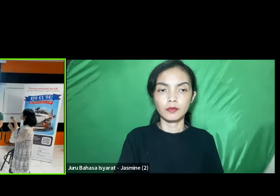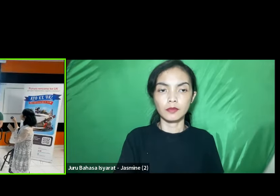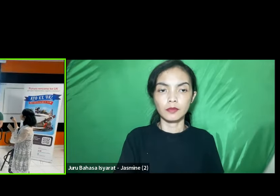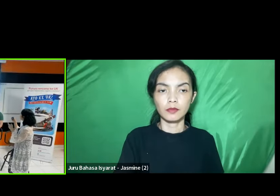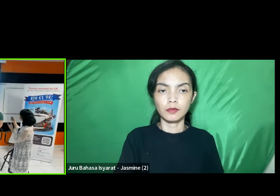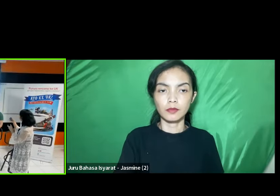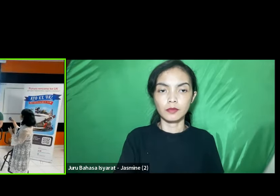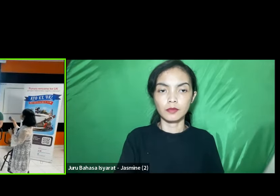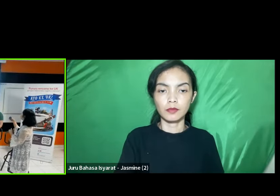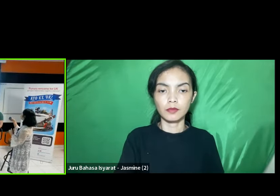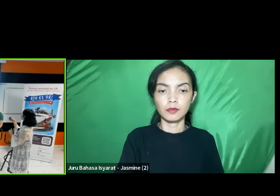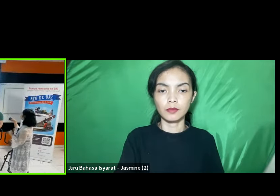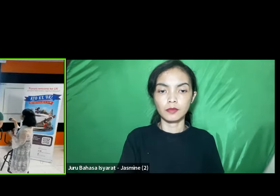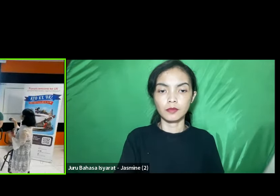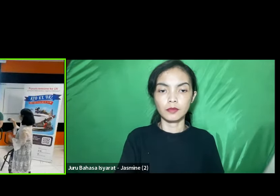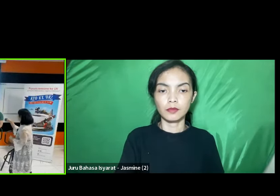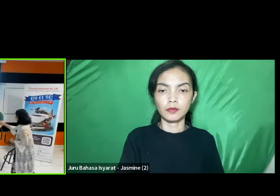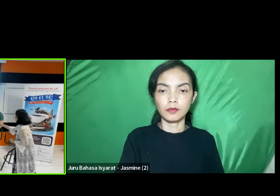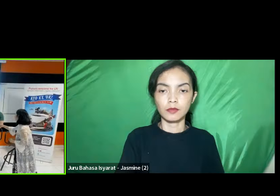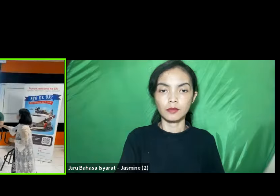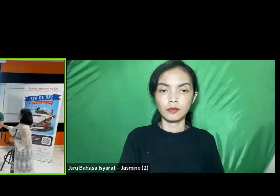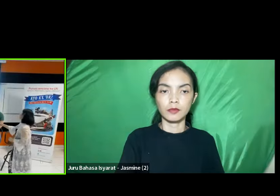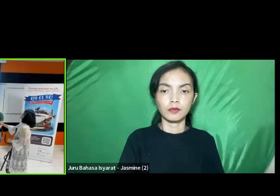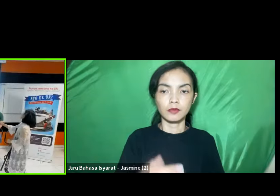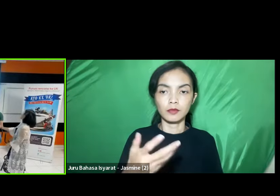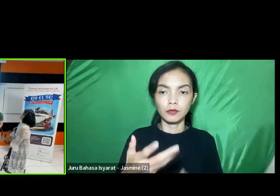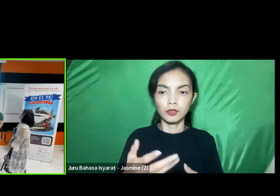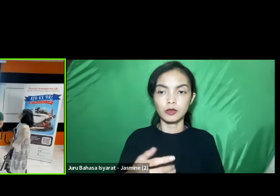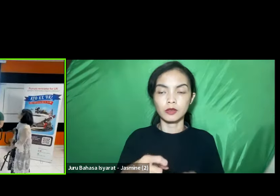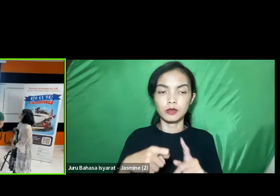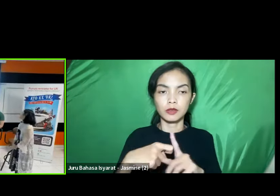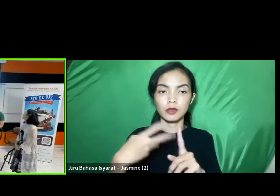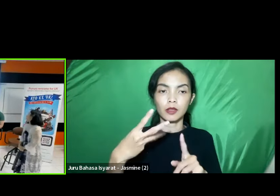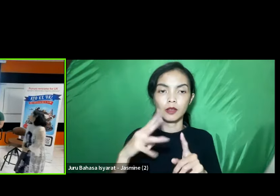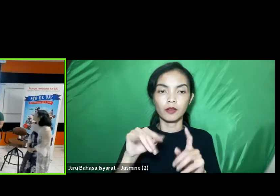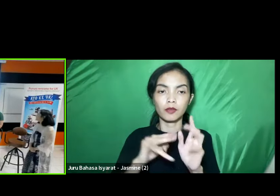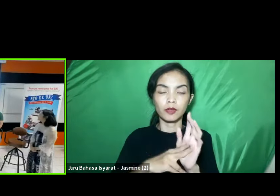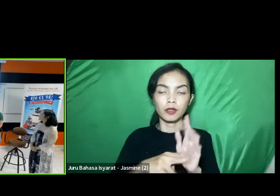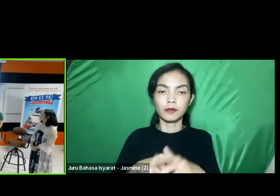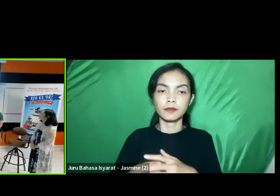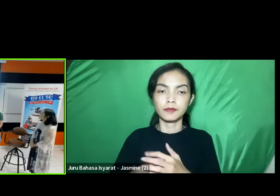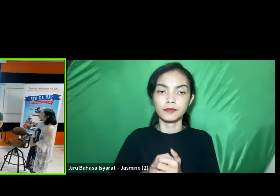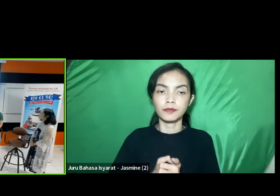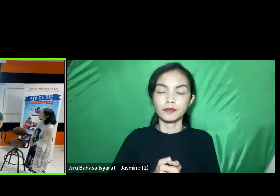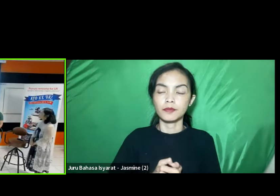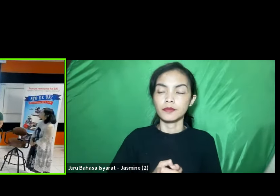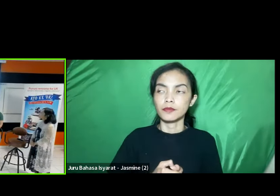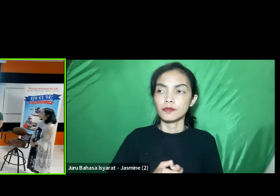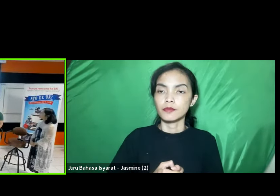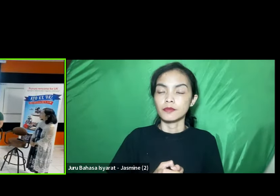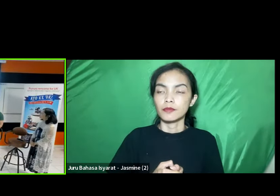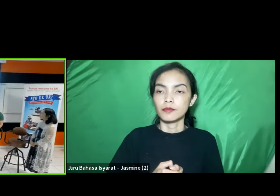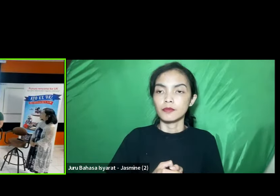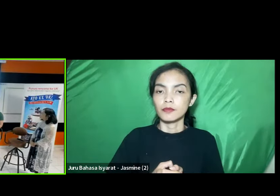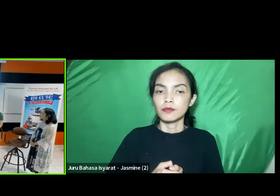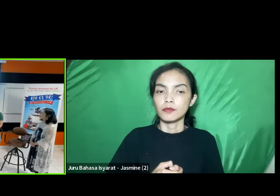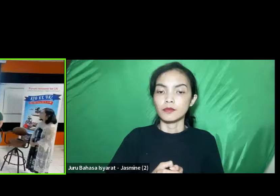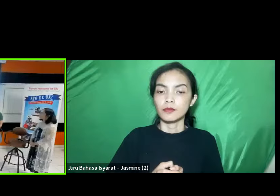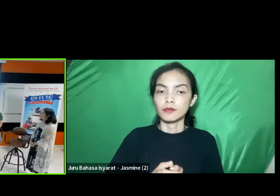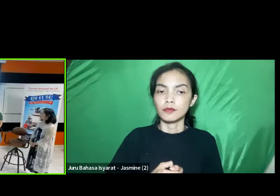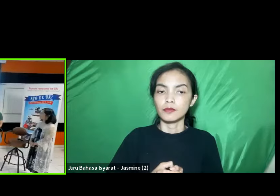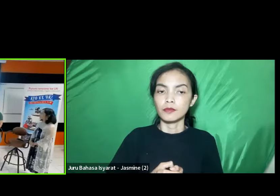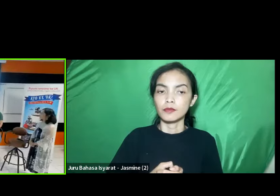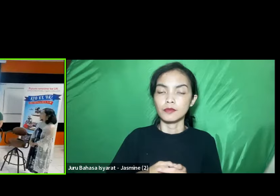panel dari Kak dulu mungk Kalau mungkin kunci R saya gak